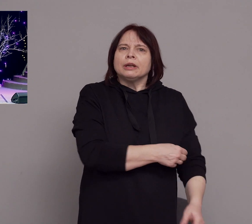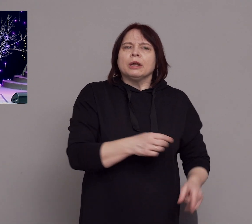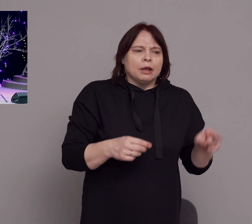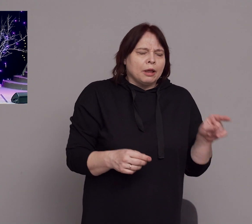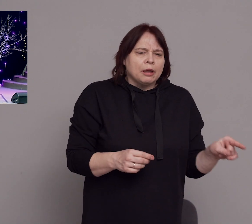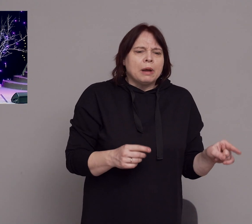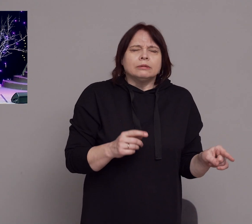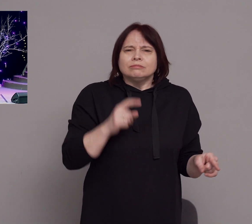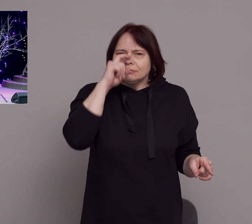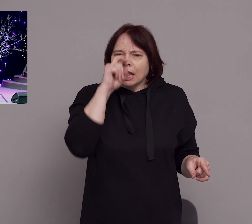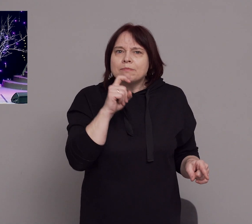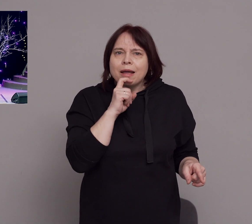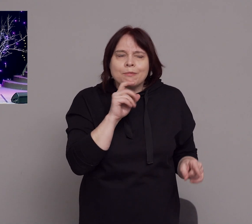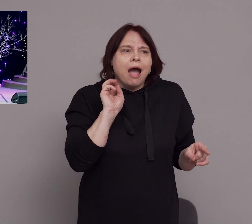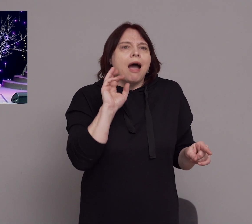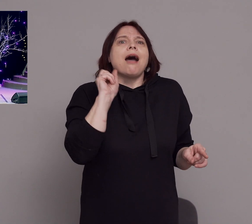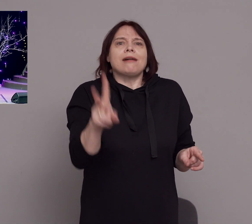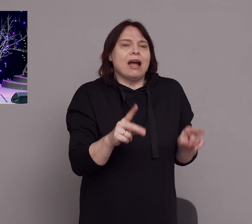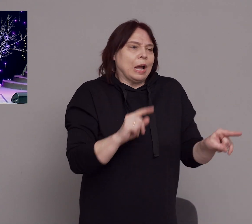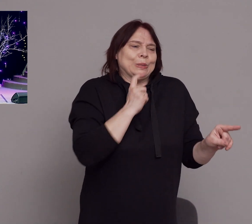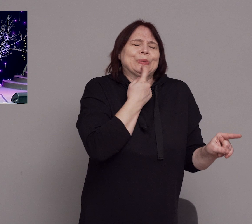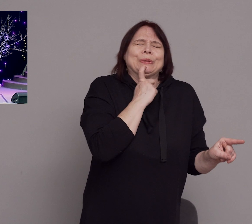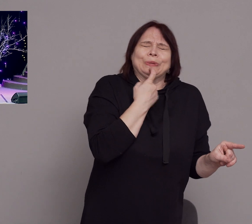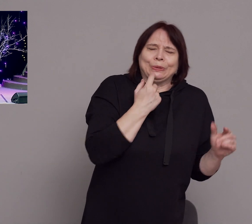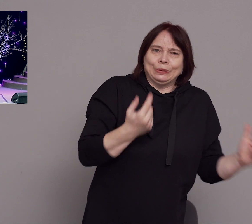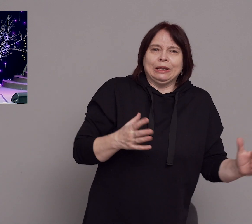что для Иисуса означало умереть на кресте.